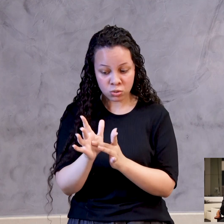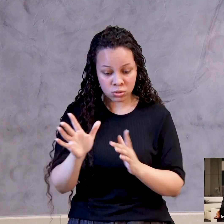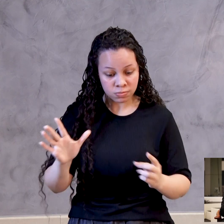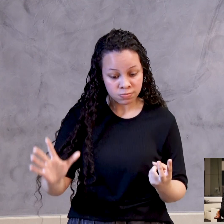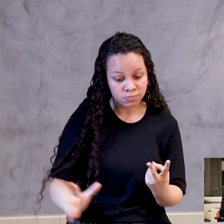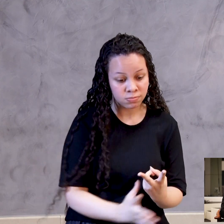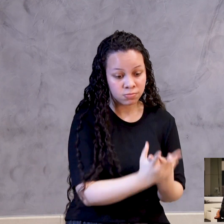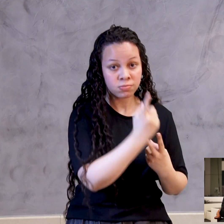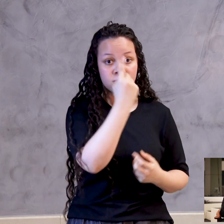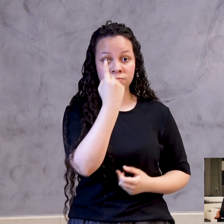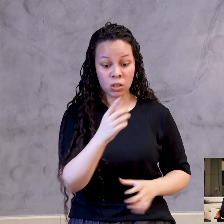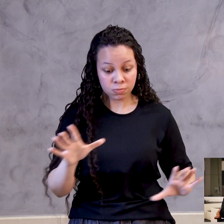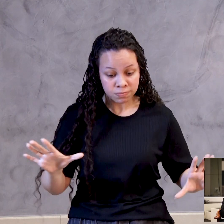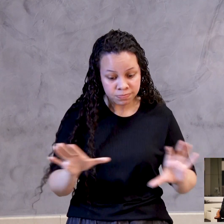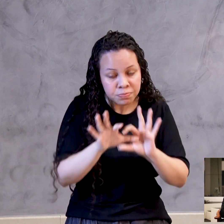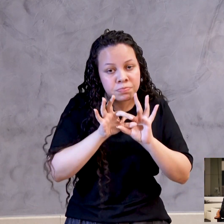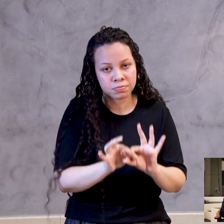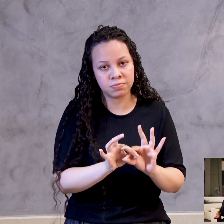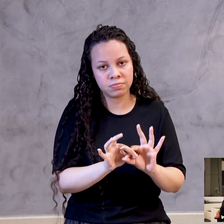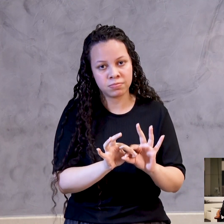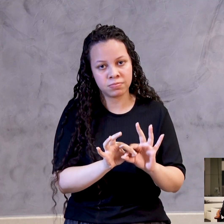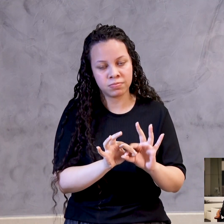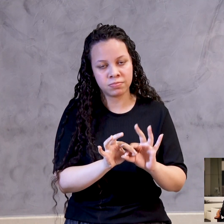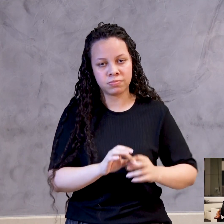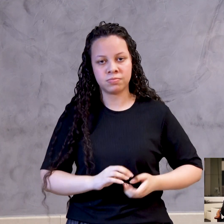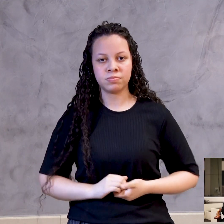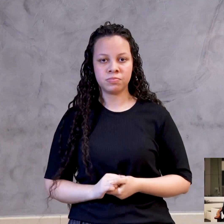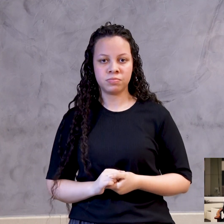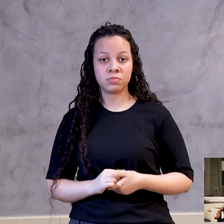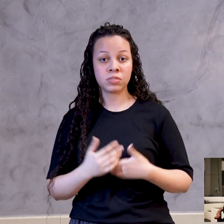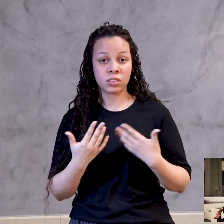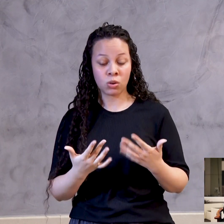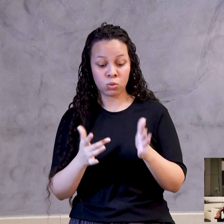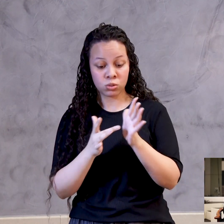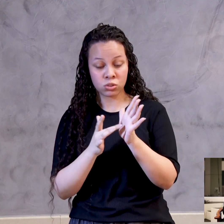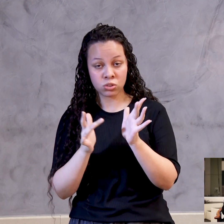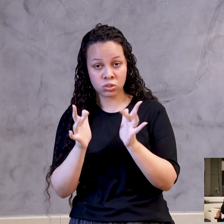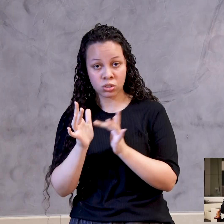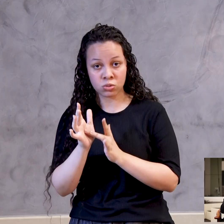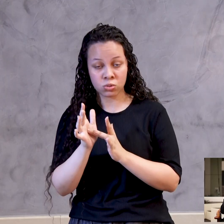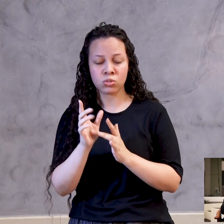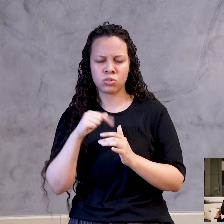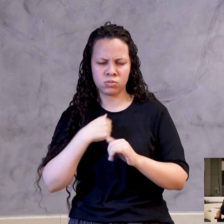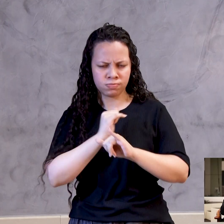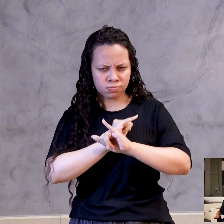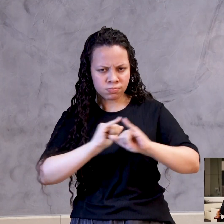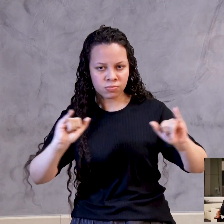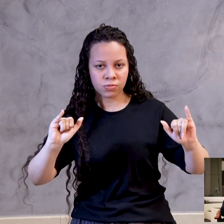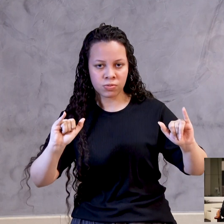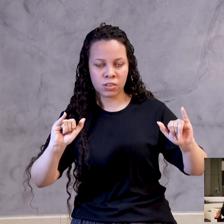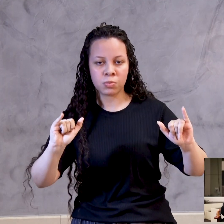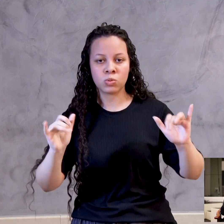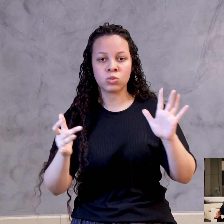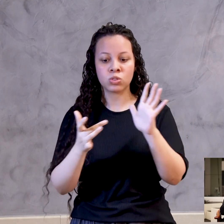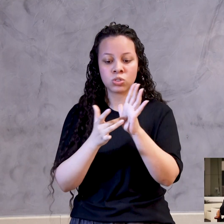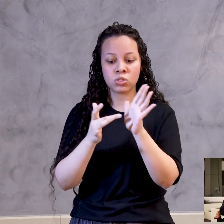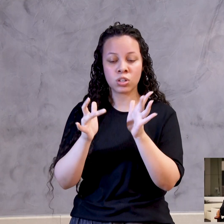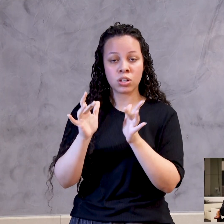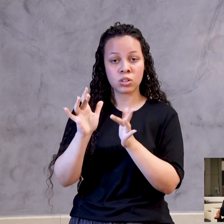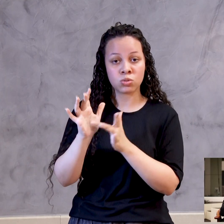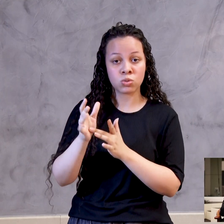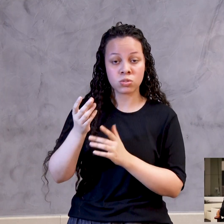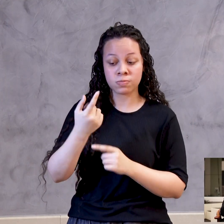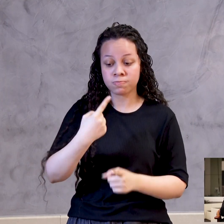noiva em si. Por isso, Jesus Cristo, nós falamos, Jesus Cristo foi ao